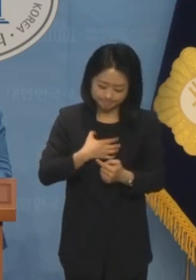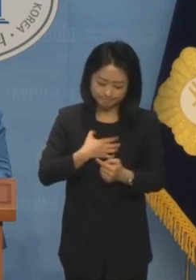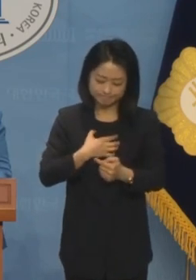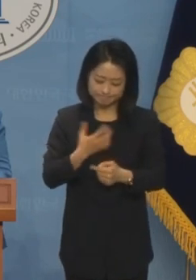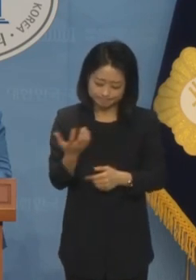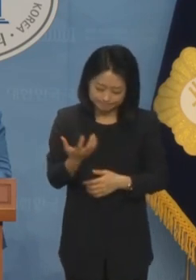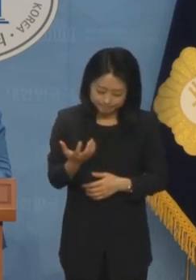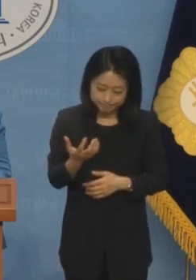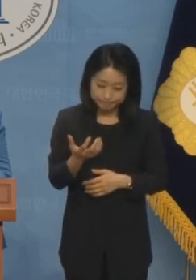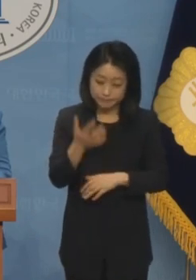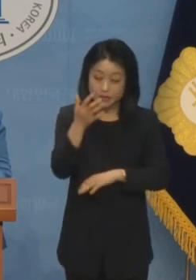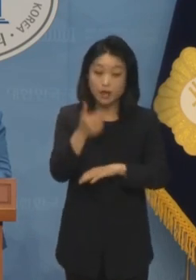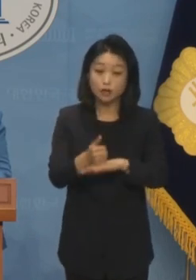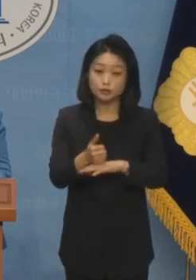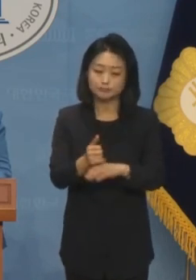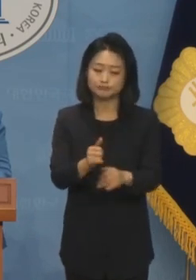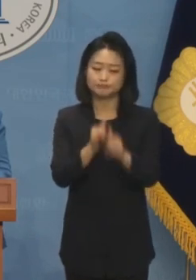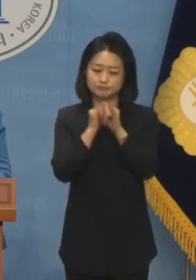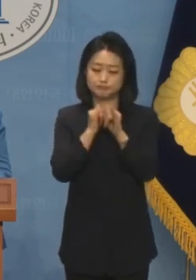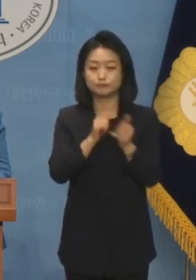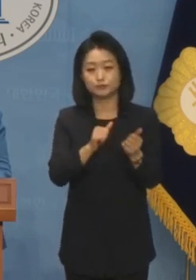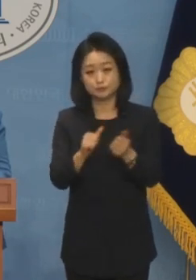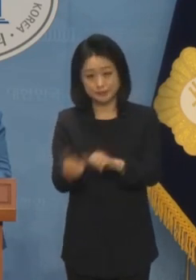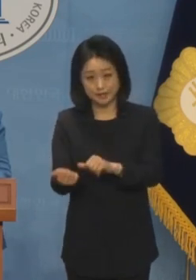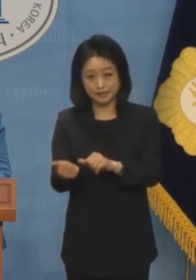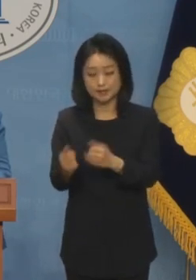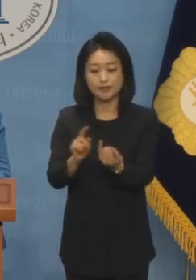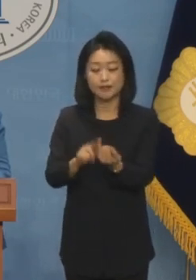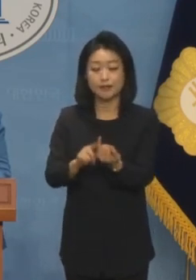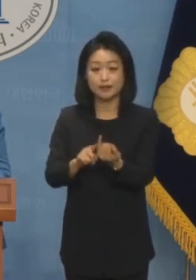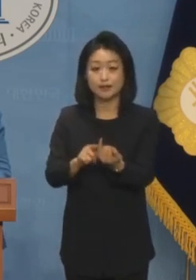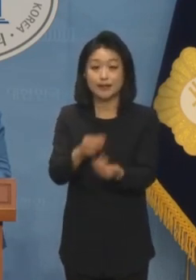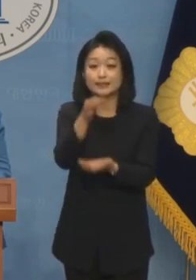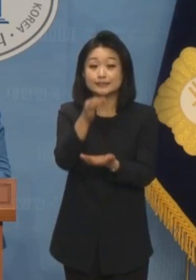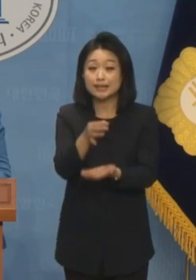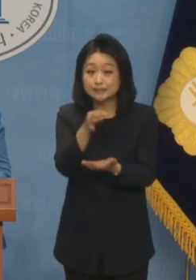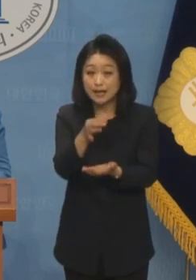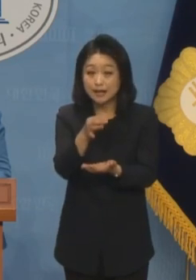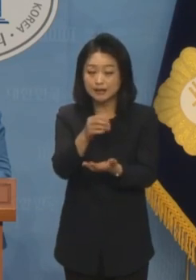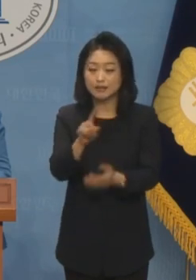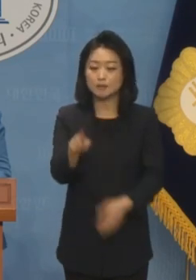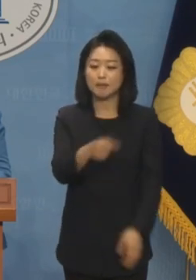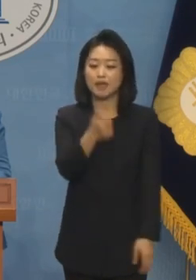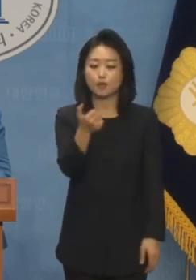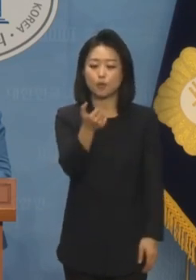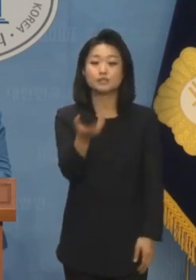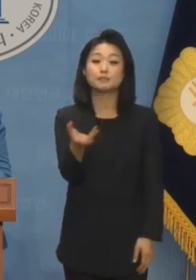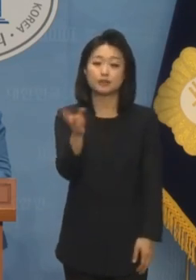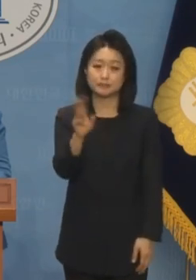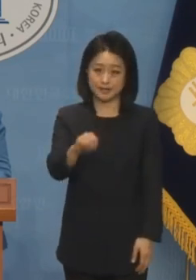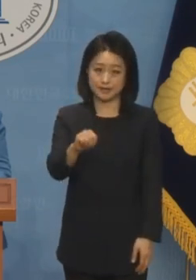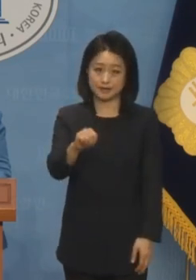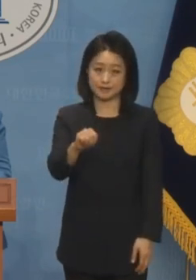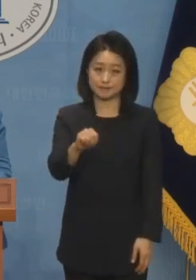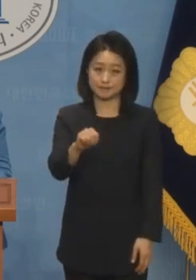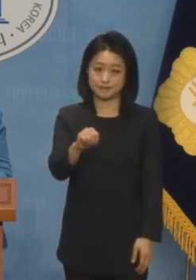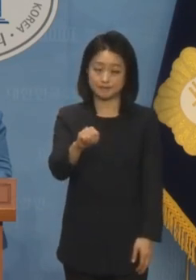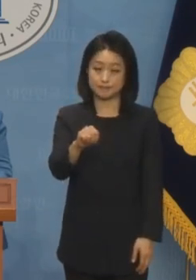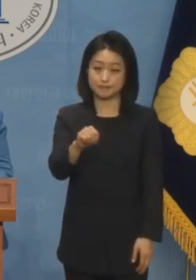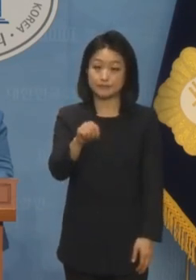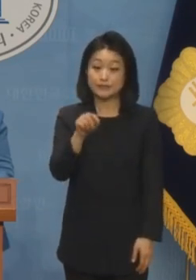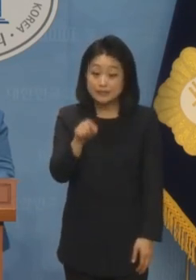구하라는 세상을 떠났습니다. 구하라 양이 남기고 간 재산은 약 150억 정도 되었다고 합니다.